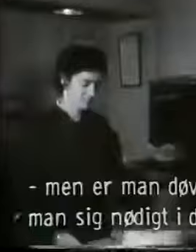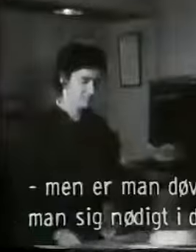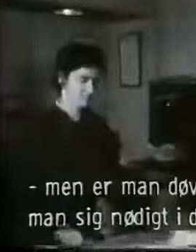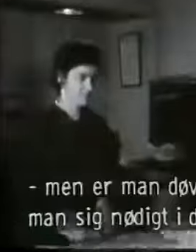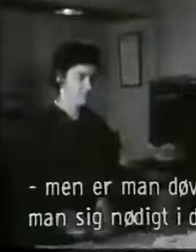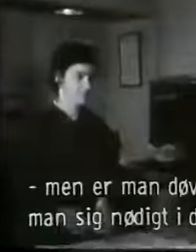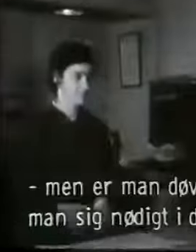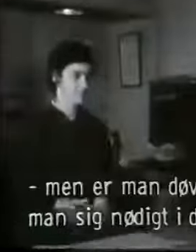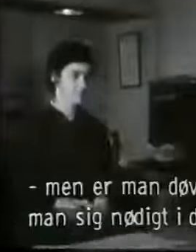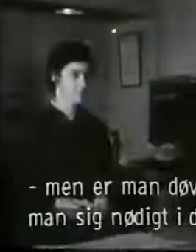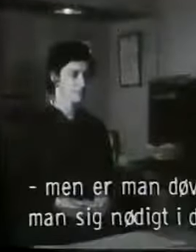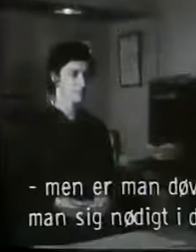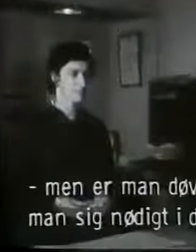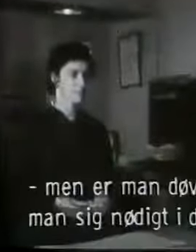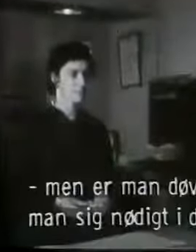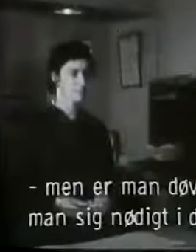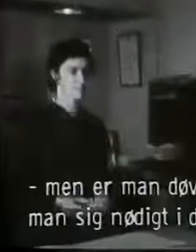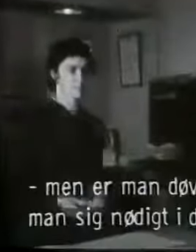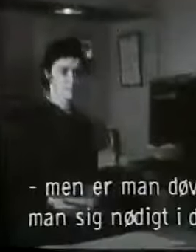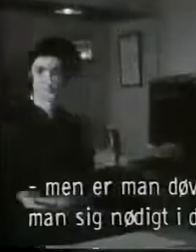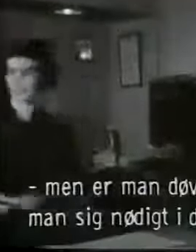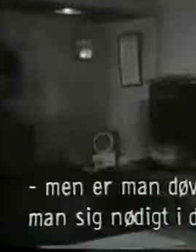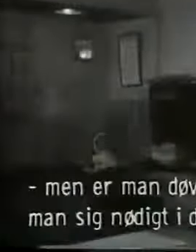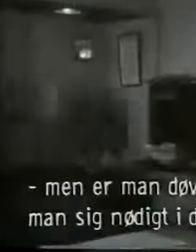indlader man sig nødig i diskussion.